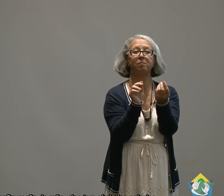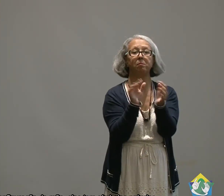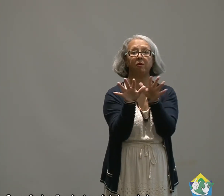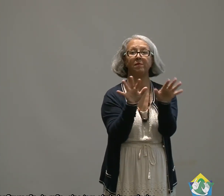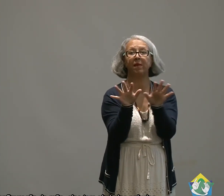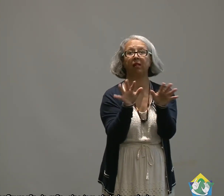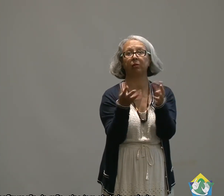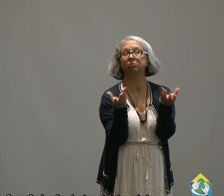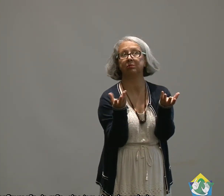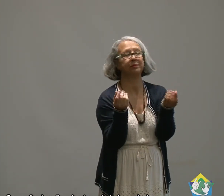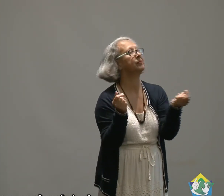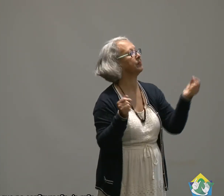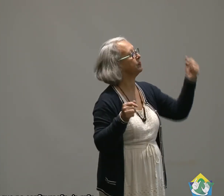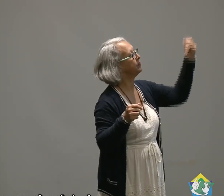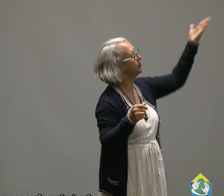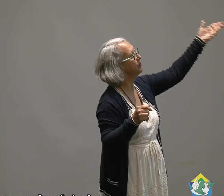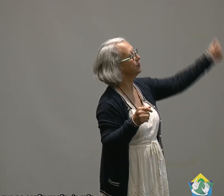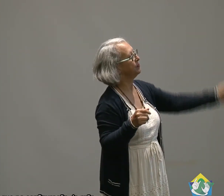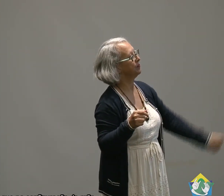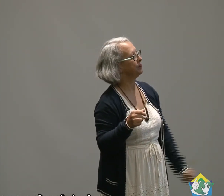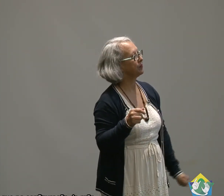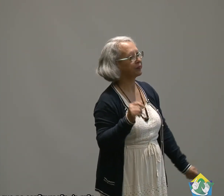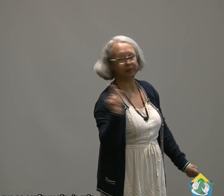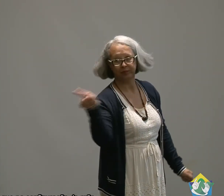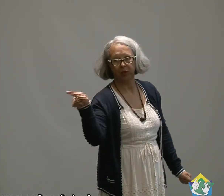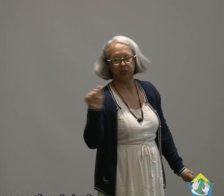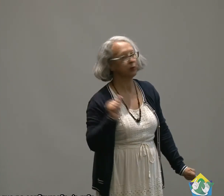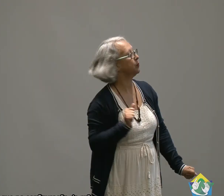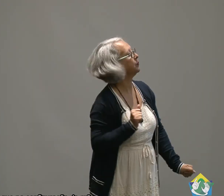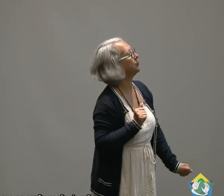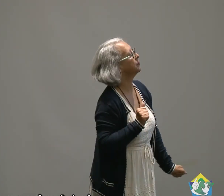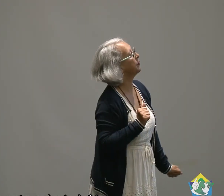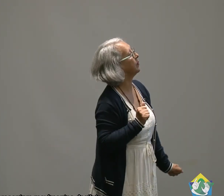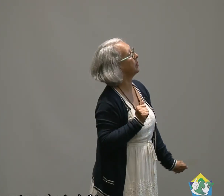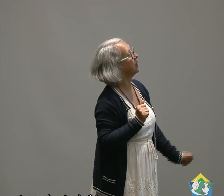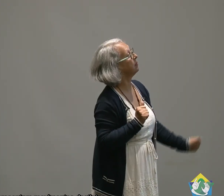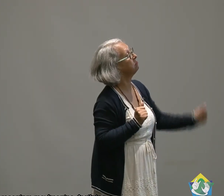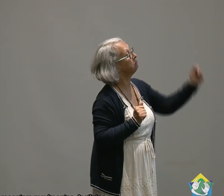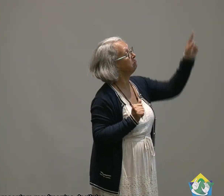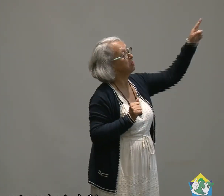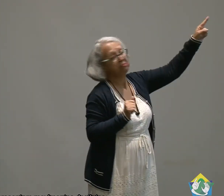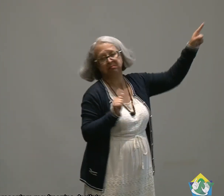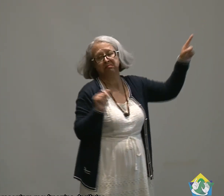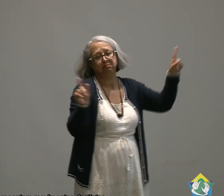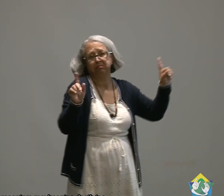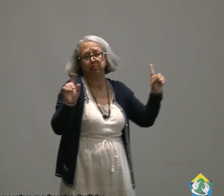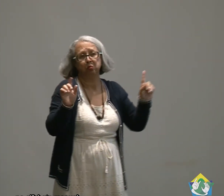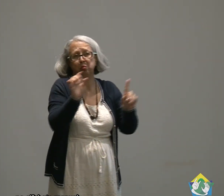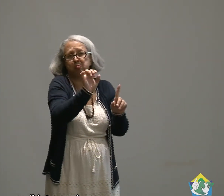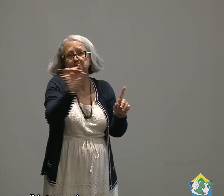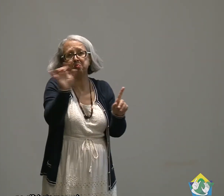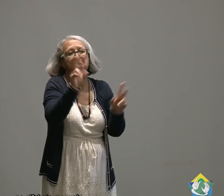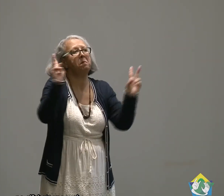têm símbolos próprios que na configuração de mão representam movimentos distintos no alfabeto